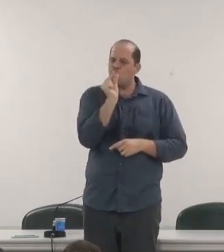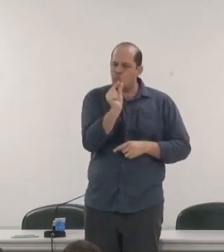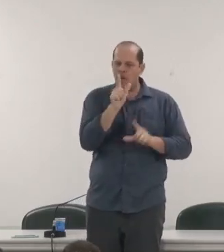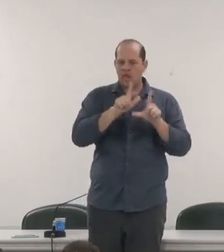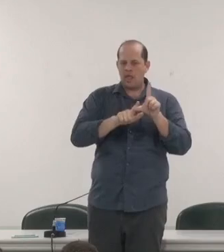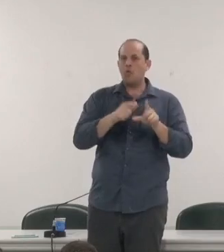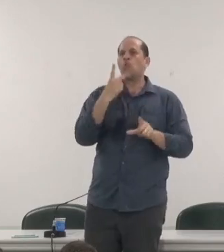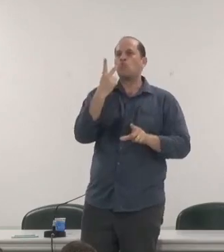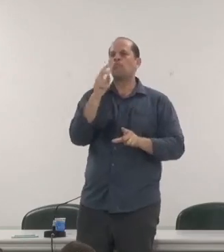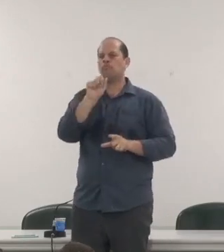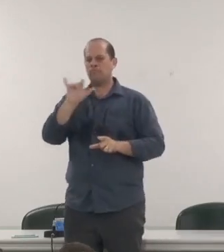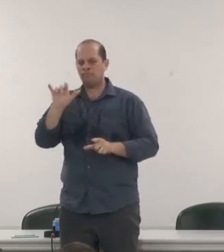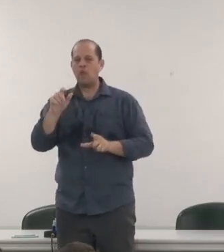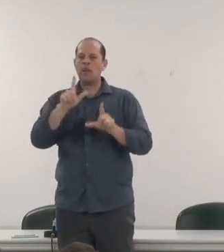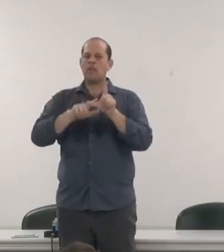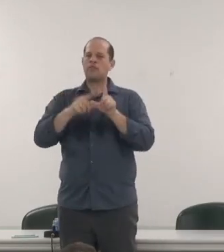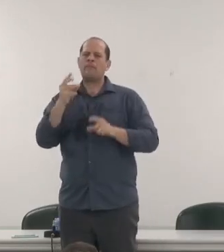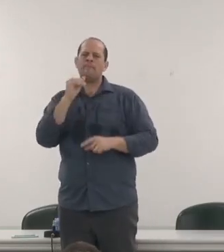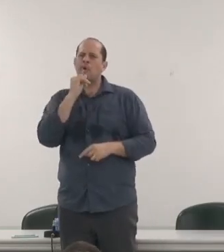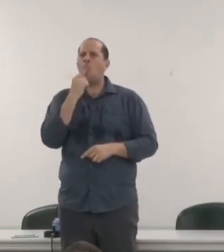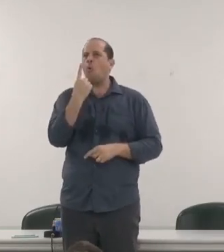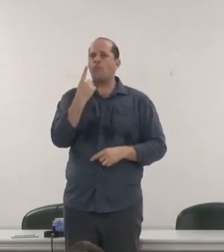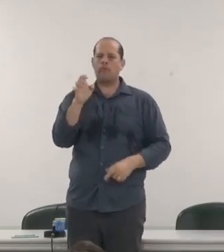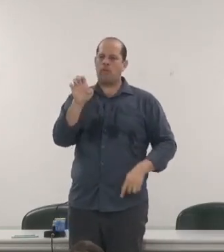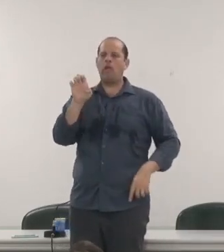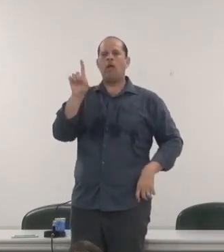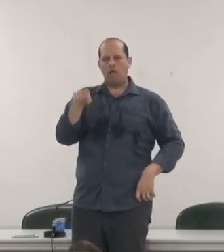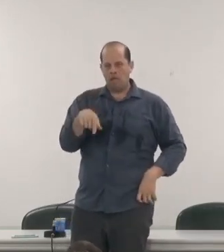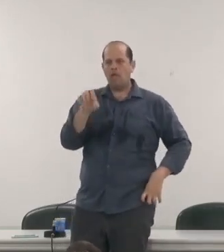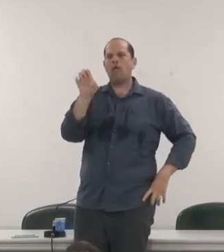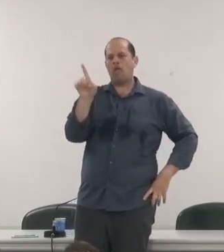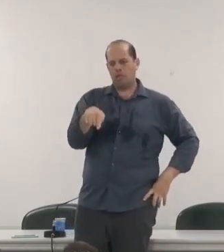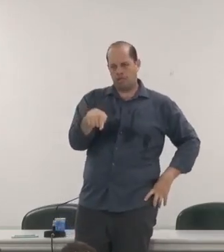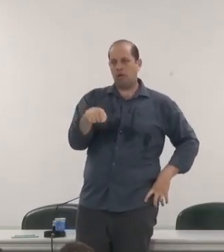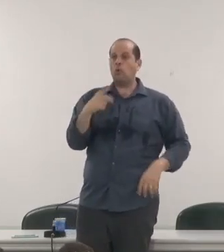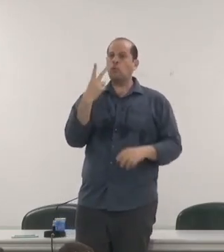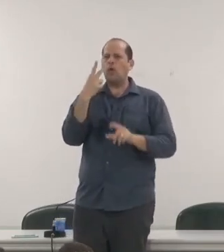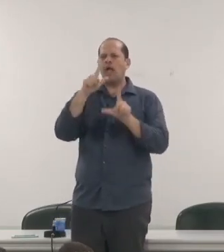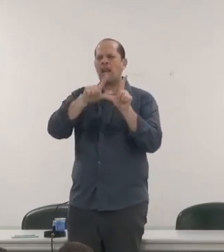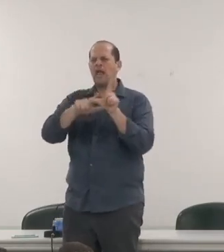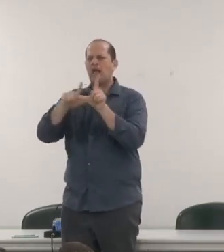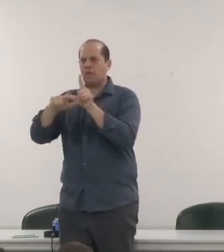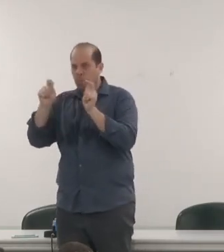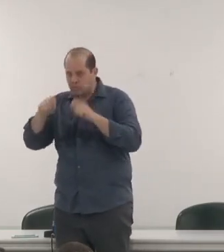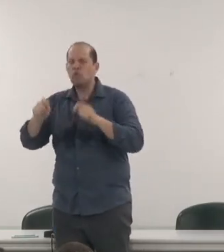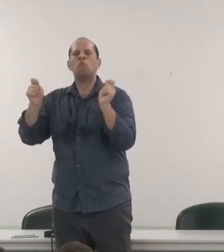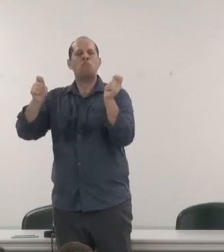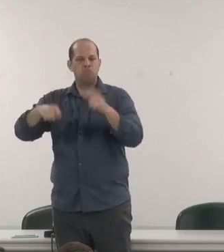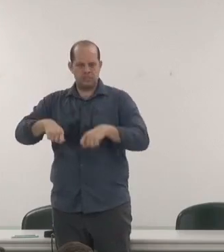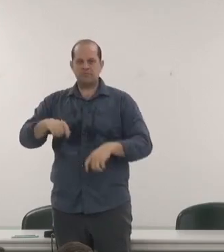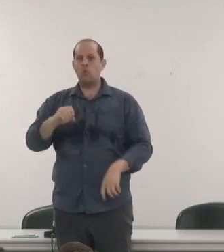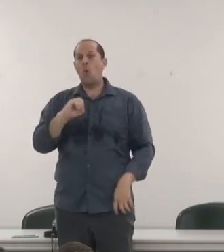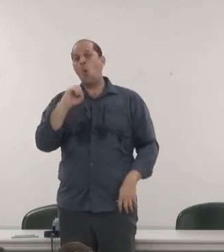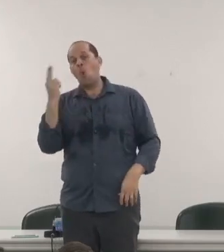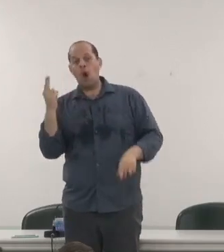no léxico da língua, que são uma ou duas letras, por exemplo, então, às vezes, o verbo